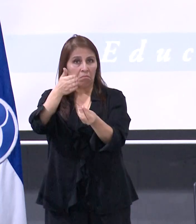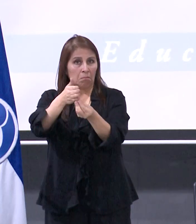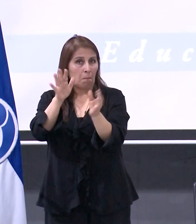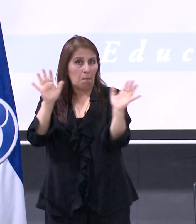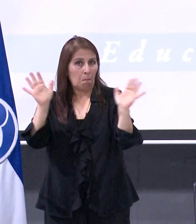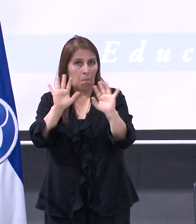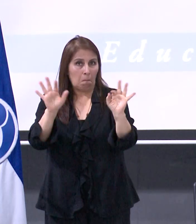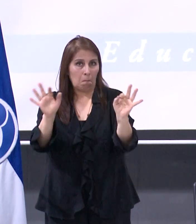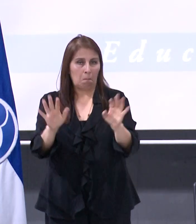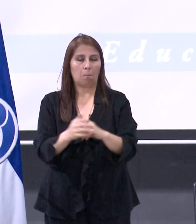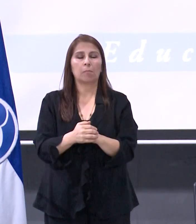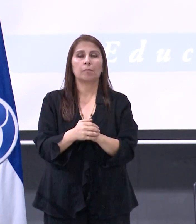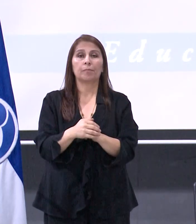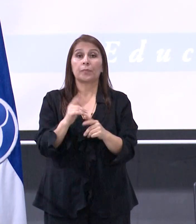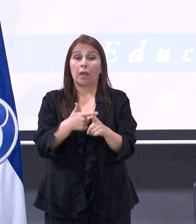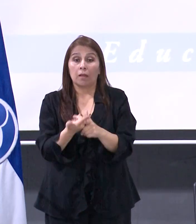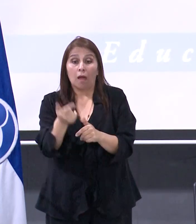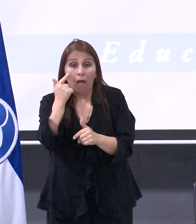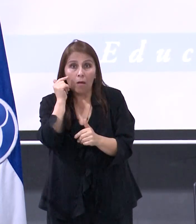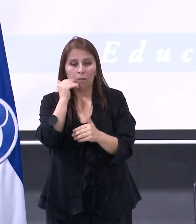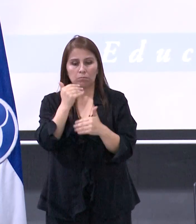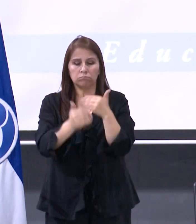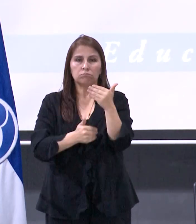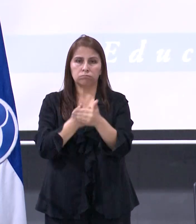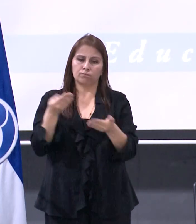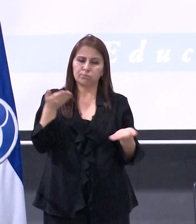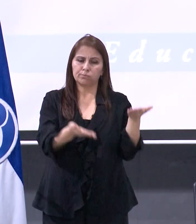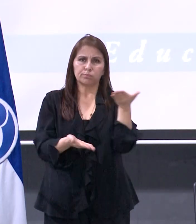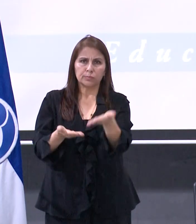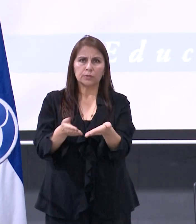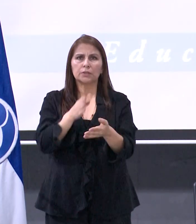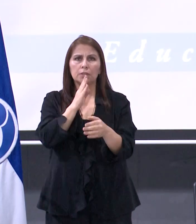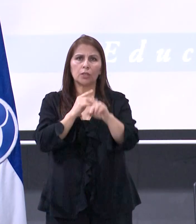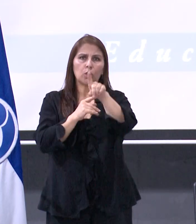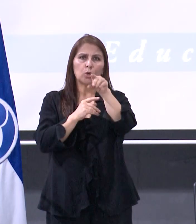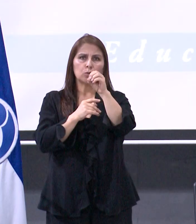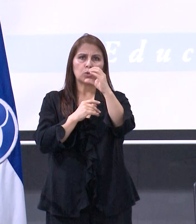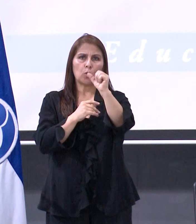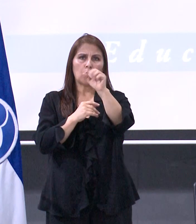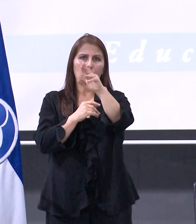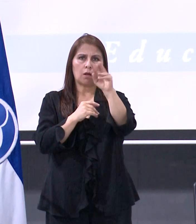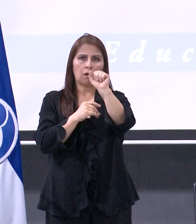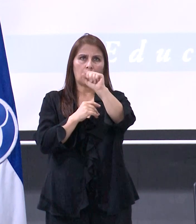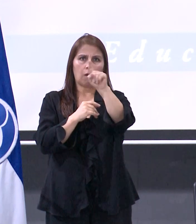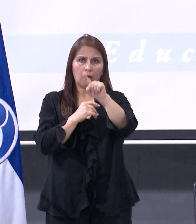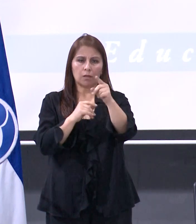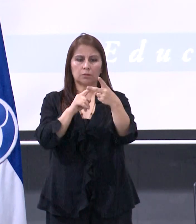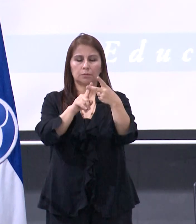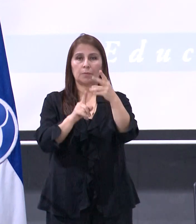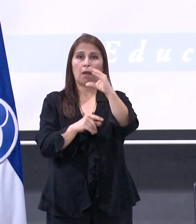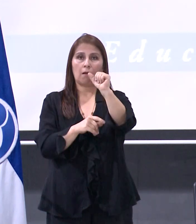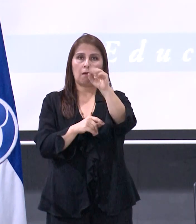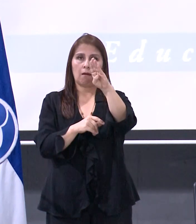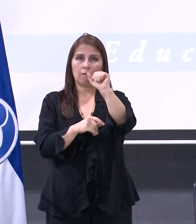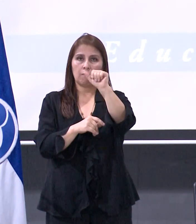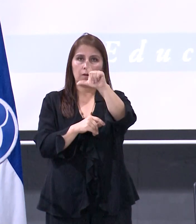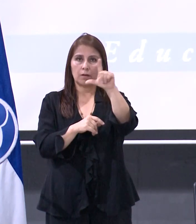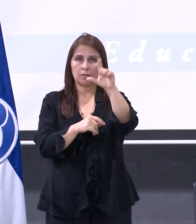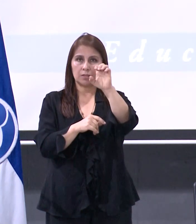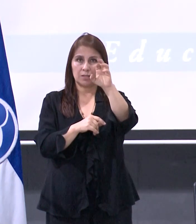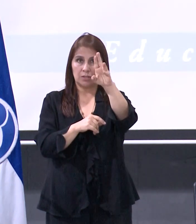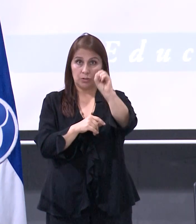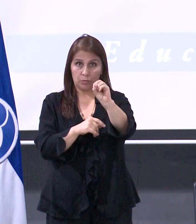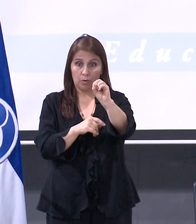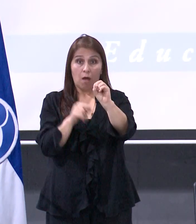liberales que contribuyen en ese proceso como se francisco sá carradas a conocimiento caballero hay allí y digamos que es en la escuela